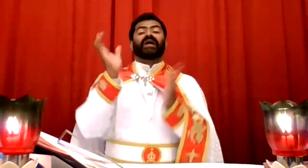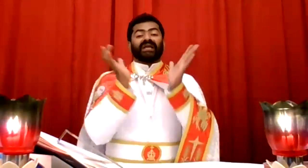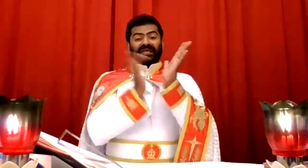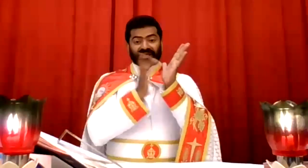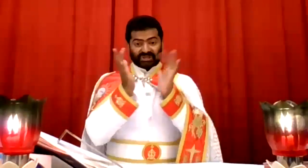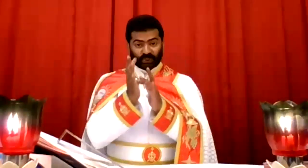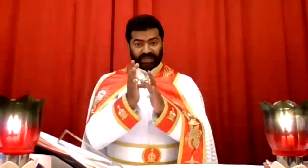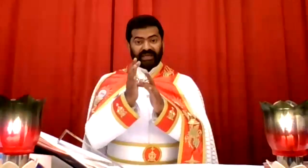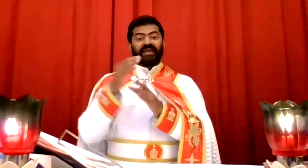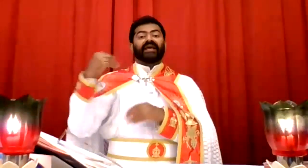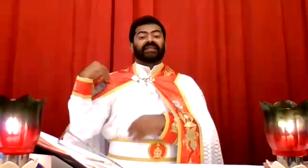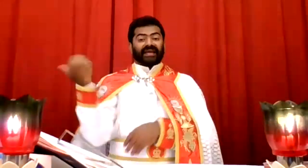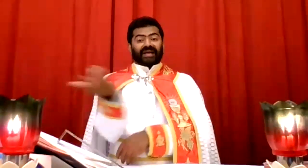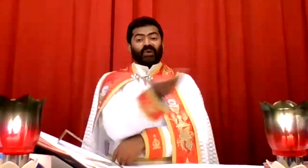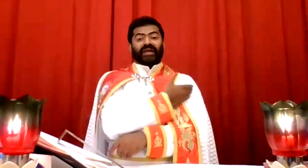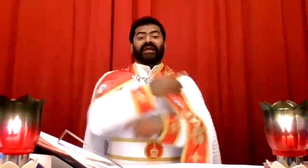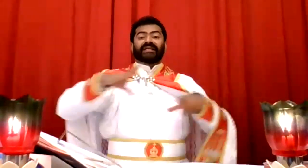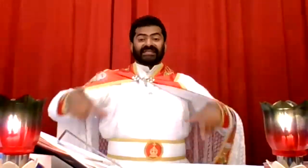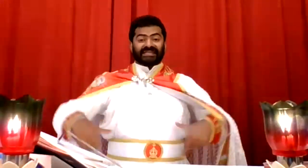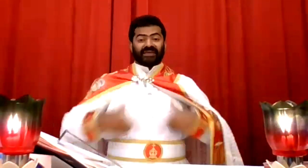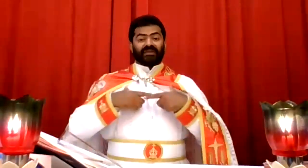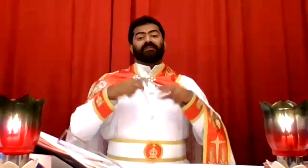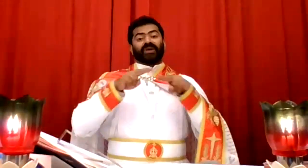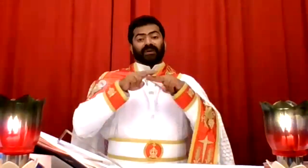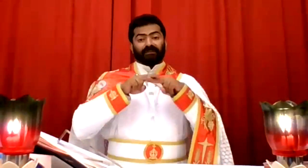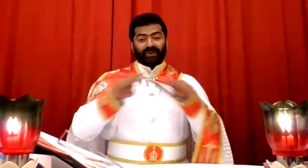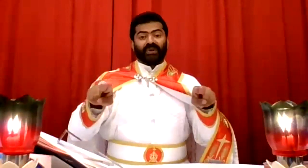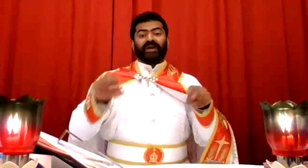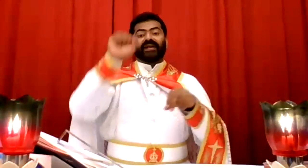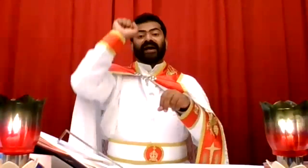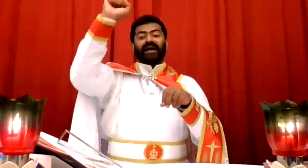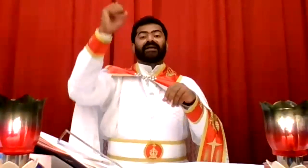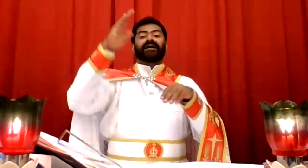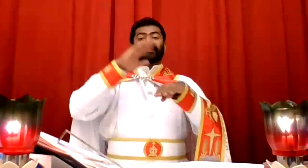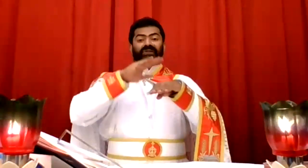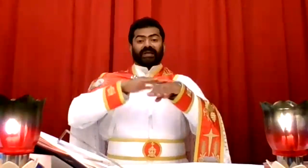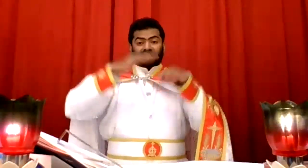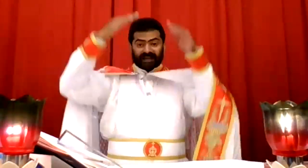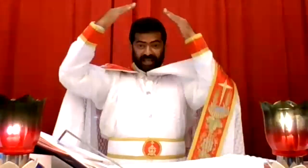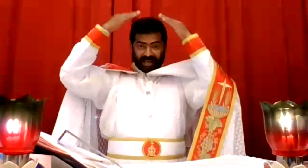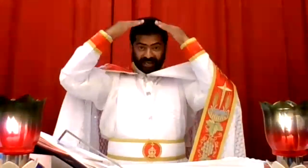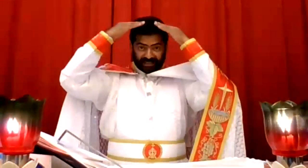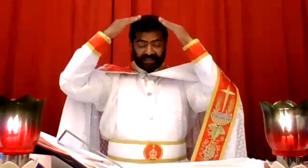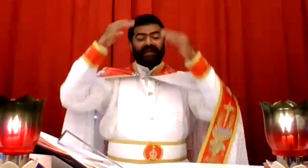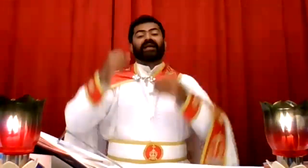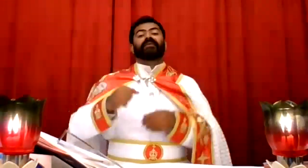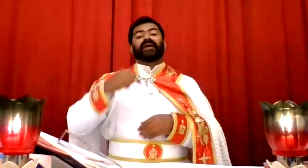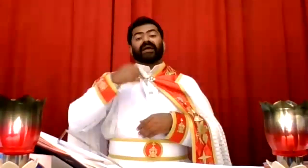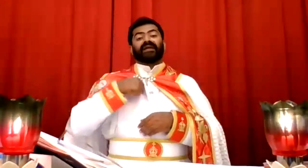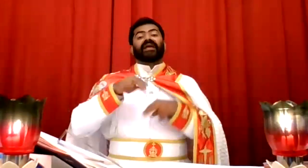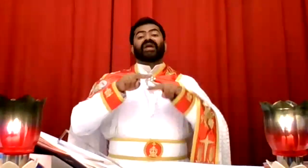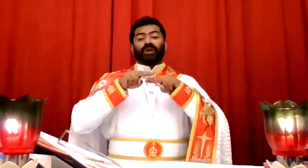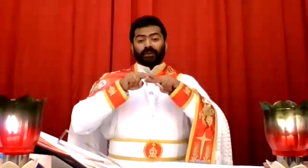പറയുന്നു. ഈശോയെ, ഞങ്ങളുടെ ജീവിതം മുഴുവൻ അങ്ങ് തൊട്ട്